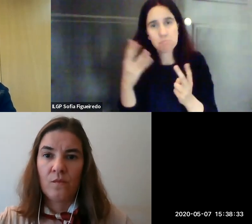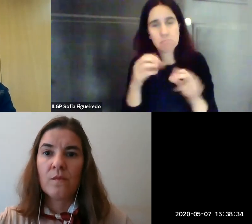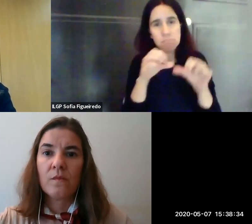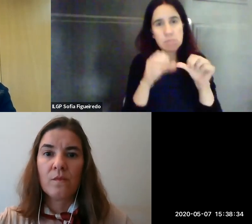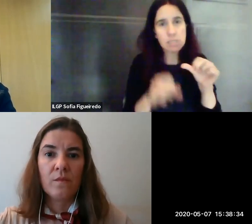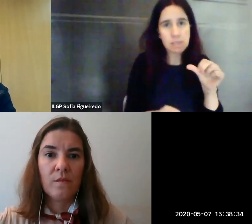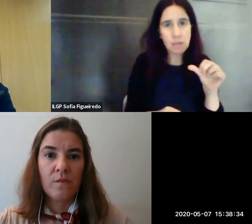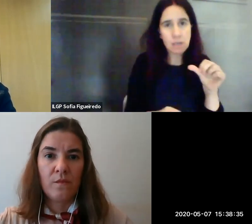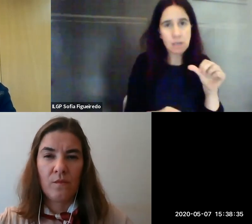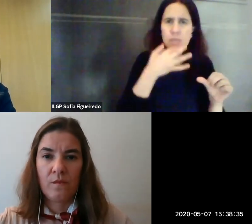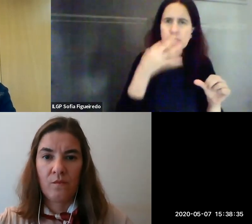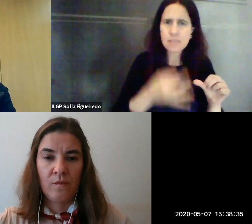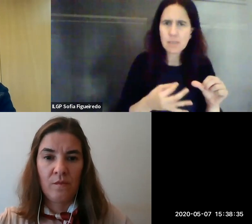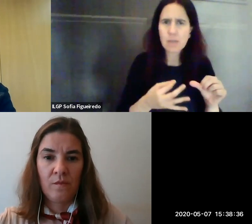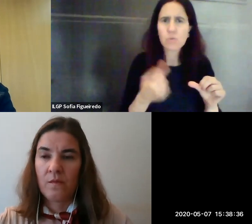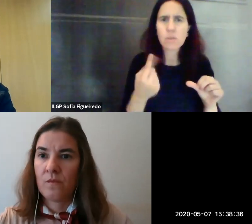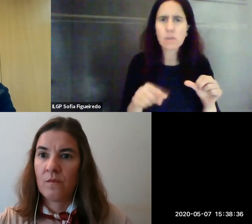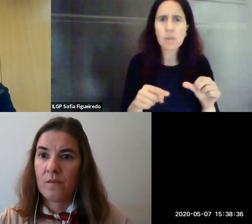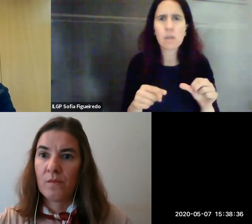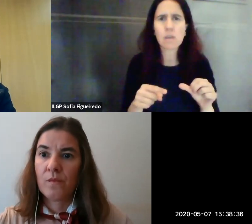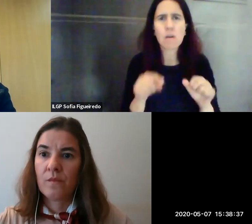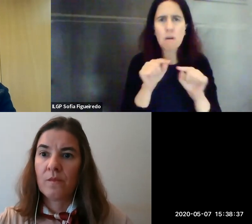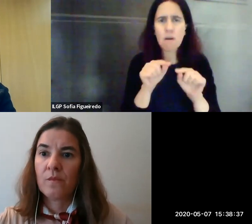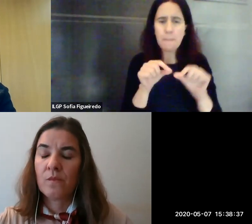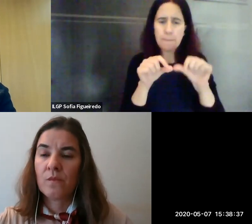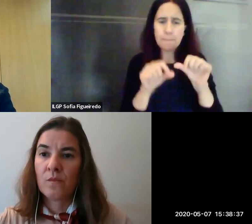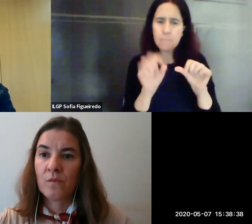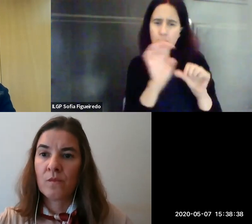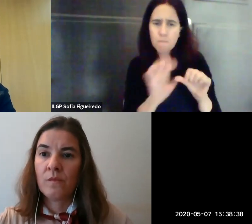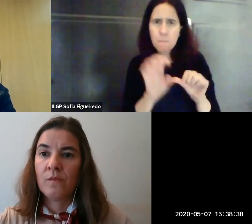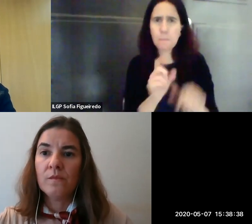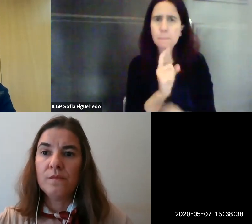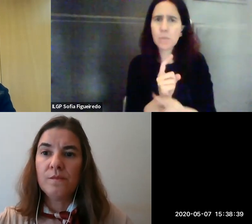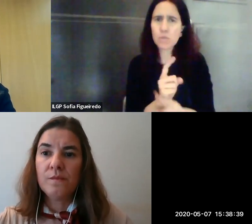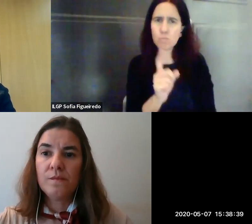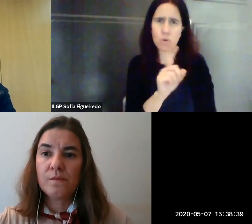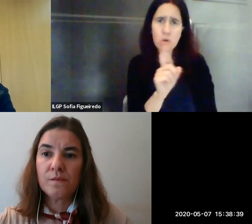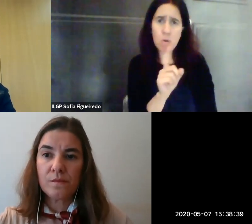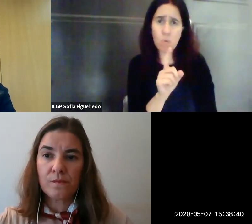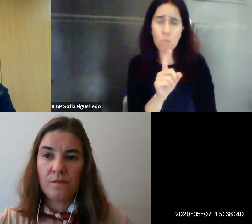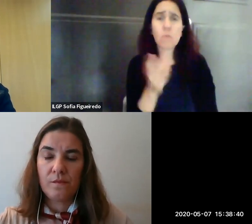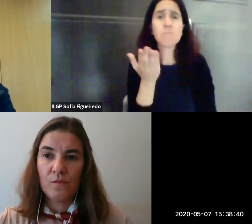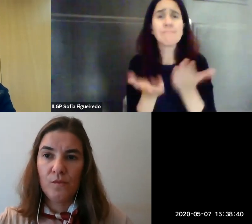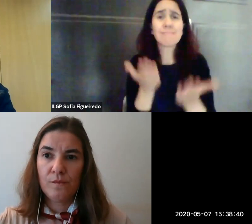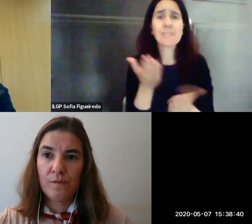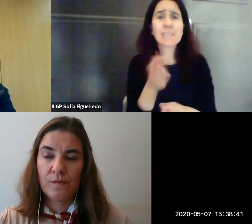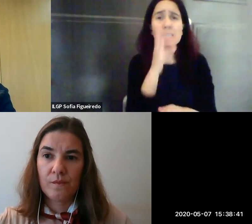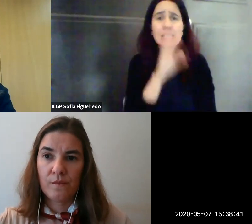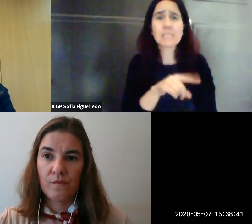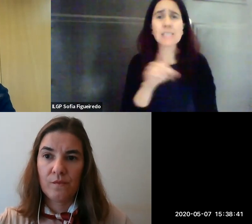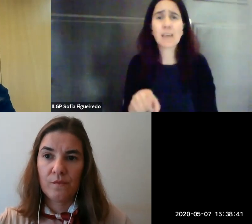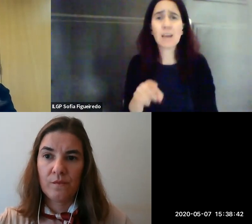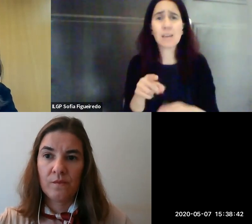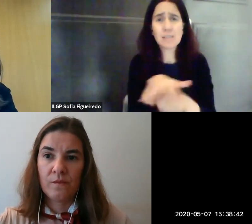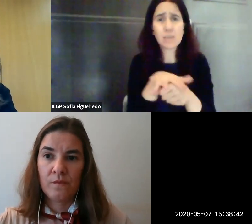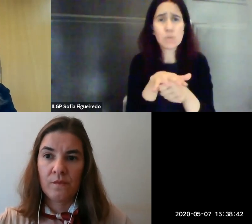com certeza que os meios que utilizar não serão exatamente os mesmos que utilizaria numa situação de